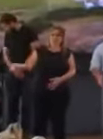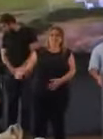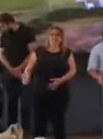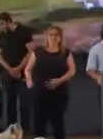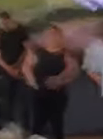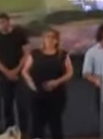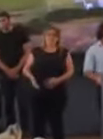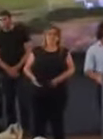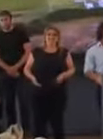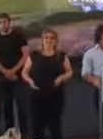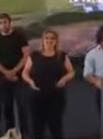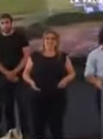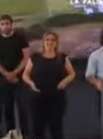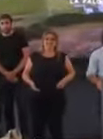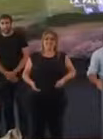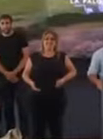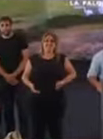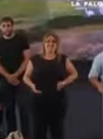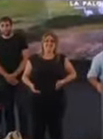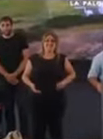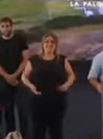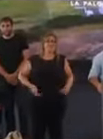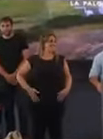Si no, no salís esta noche, Luisito.